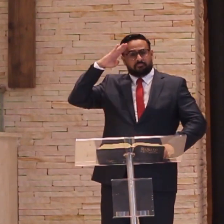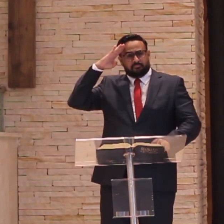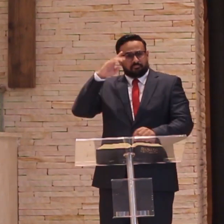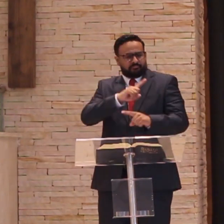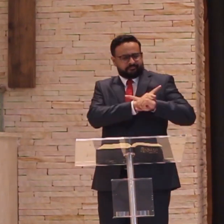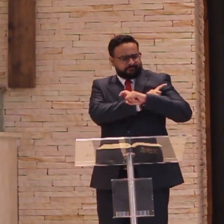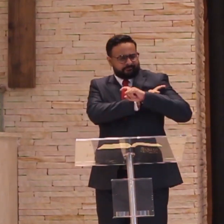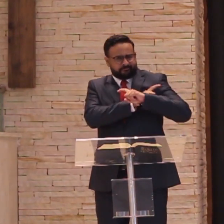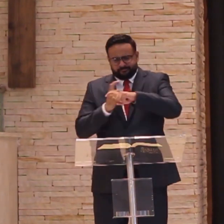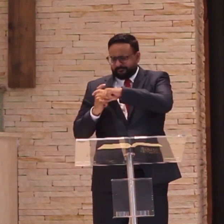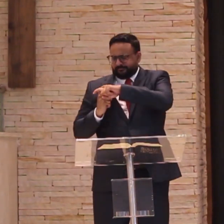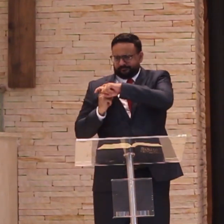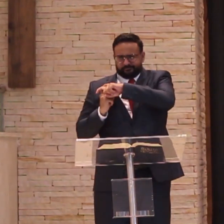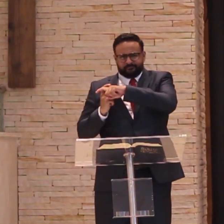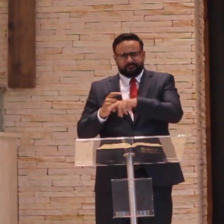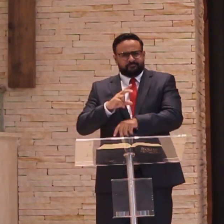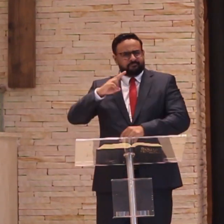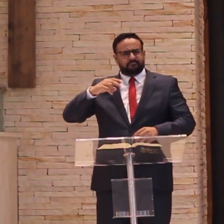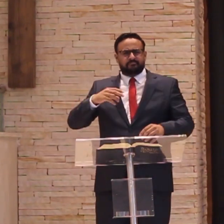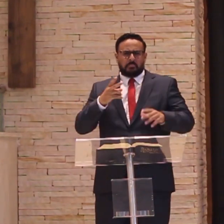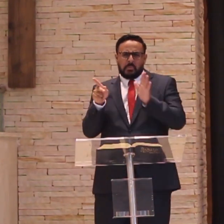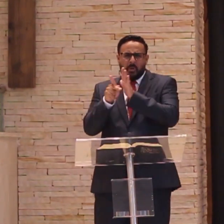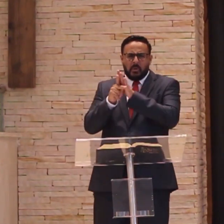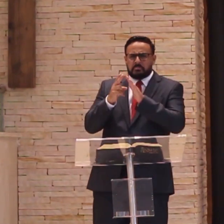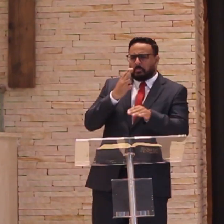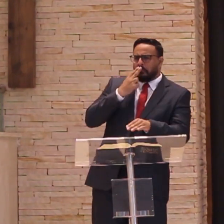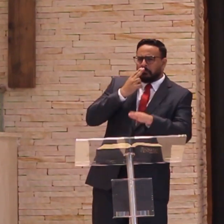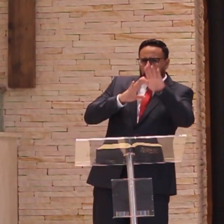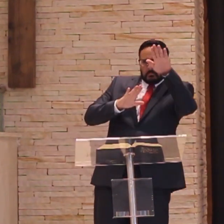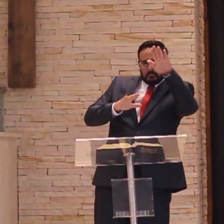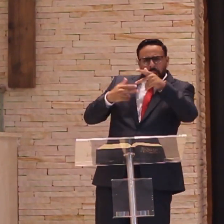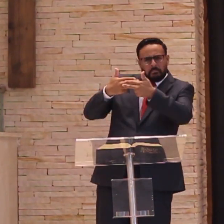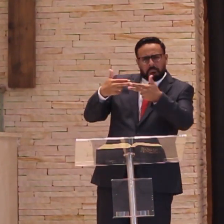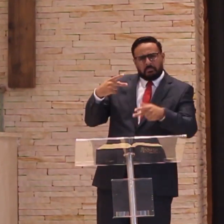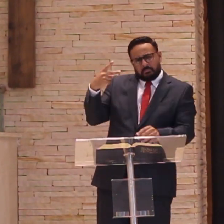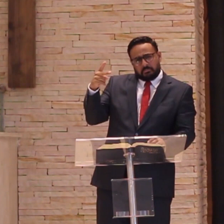E é nesse contexto que a nossa personagem estava, a Ed.